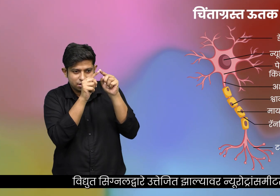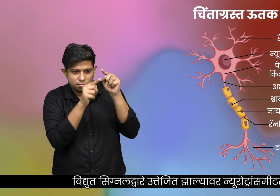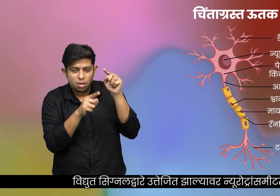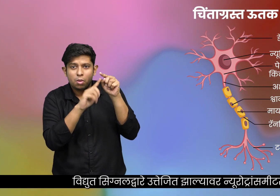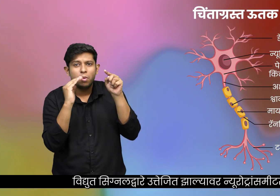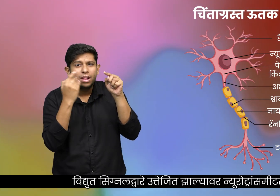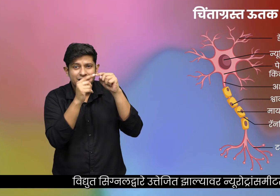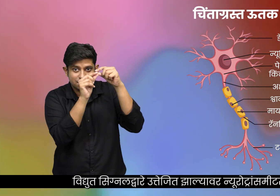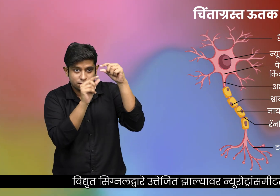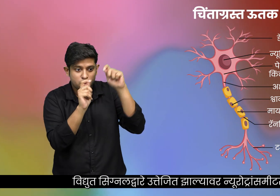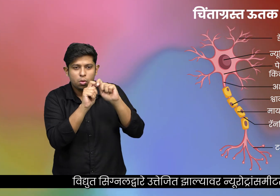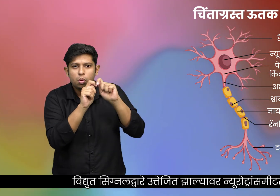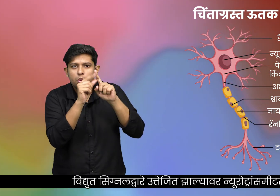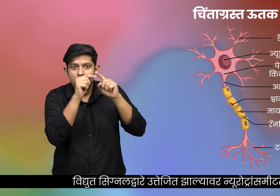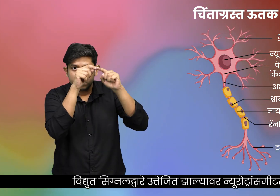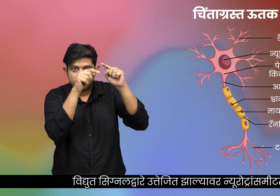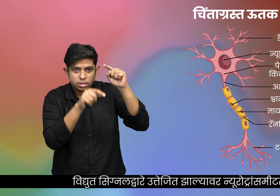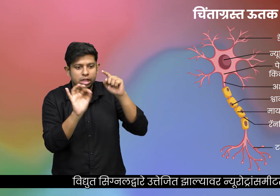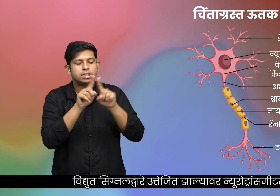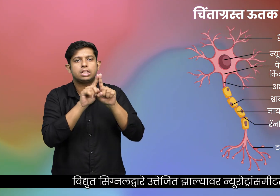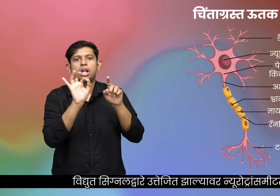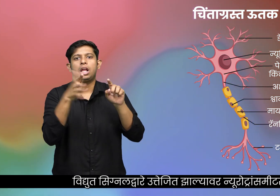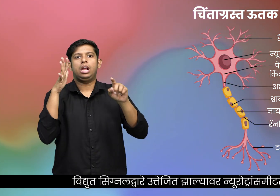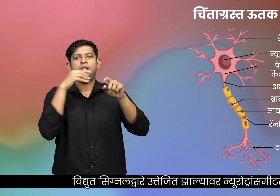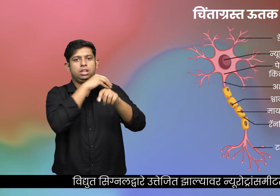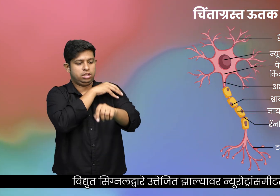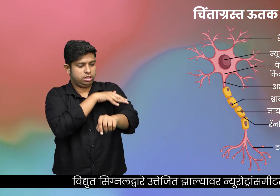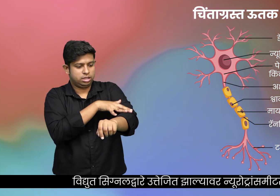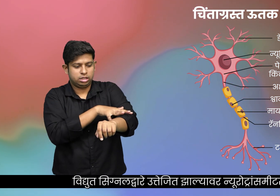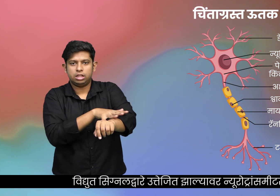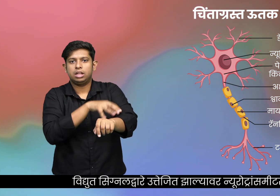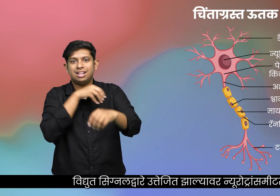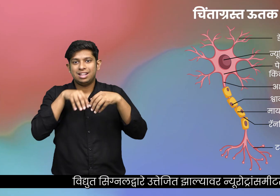विद्युत सिग्नलद्वारे उत्तेजित झाल्यावर न्यूरोट्रान्समीटर सोडणे.